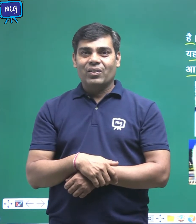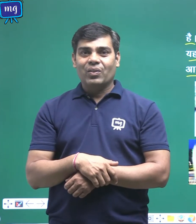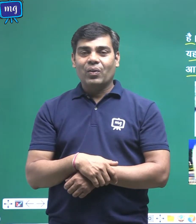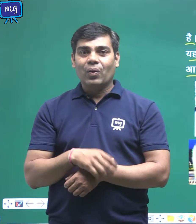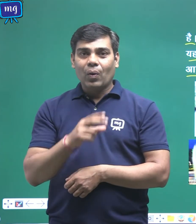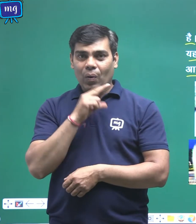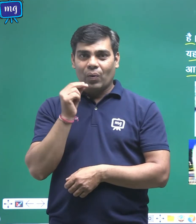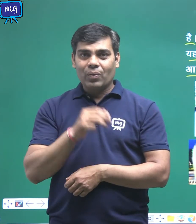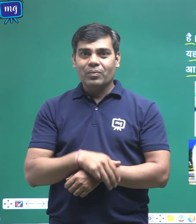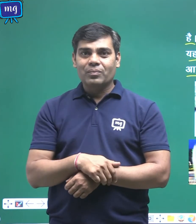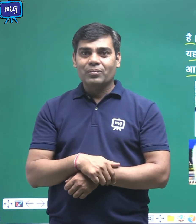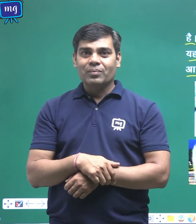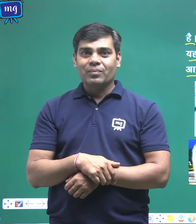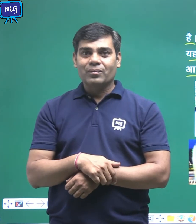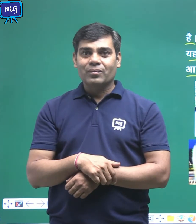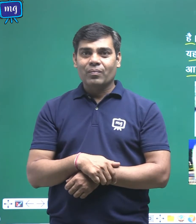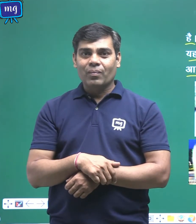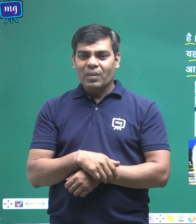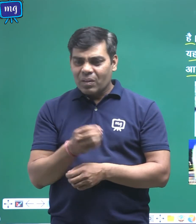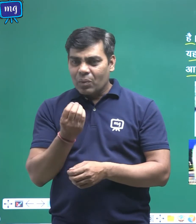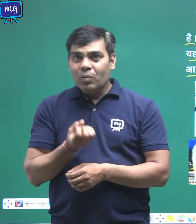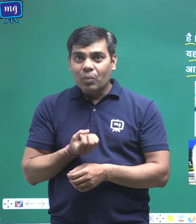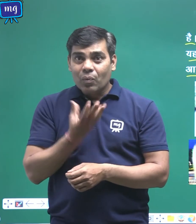और इसके आसपास